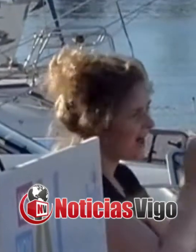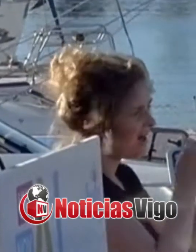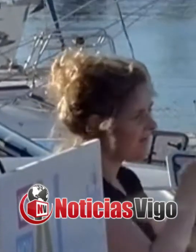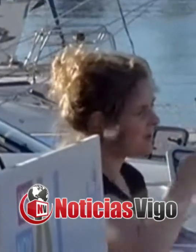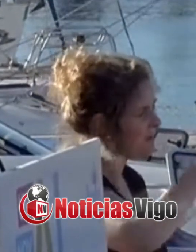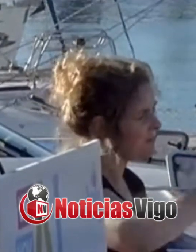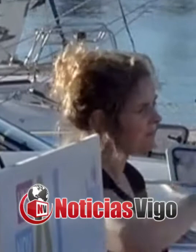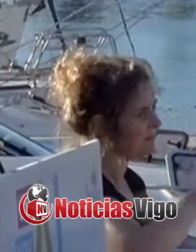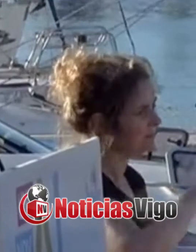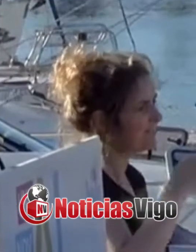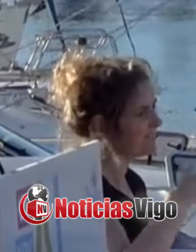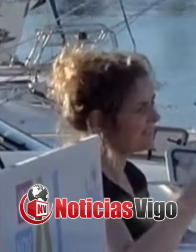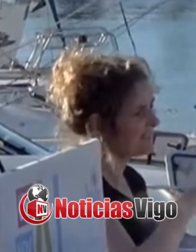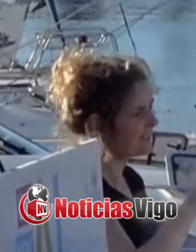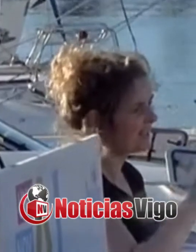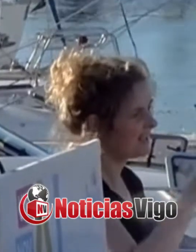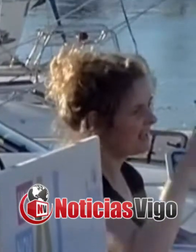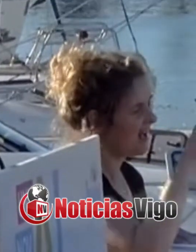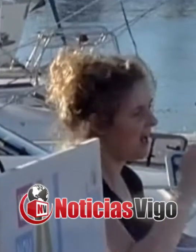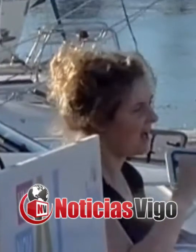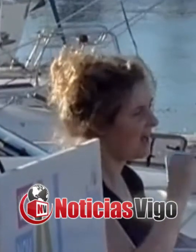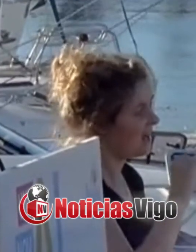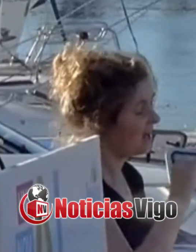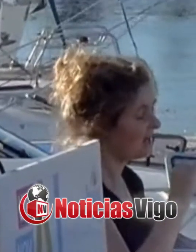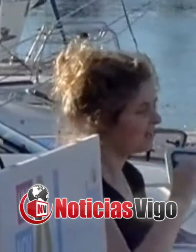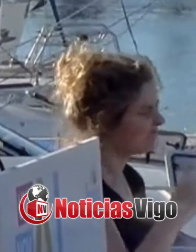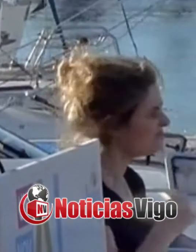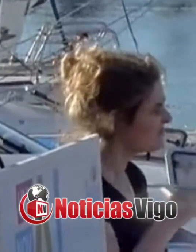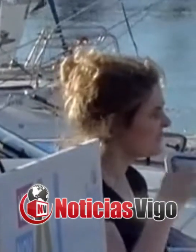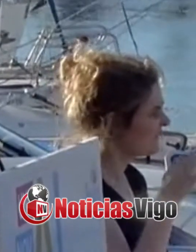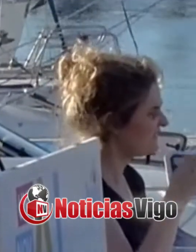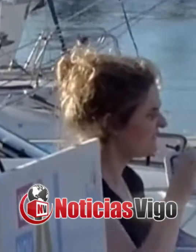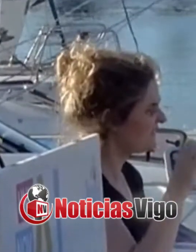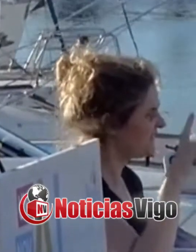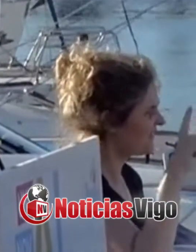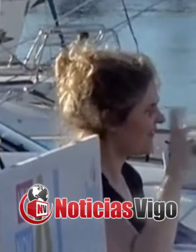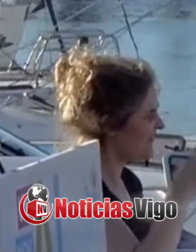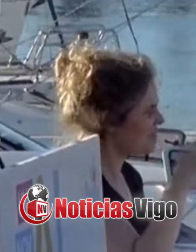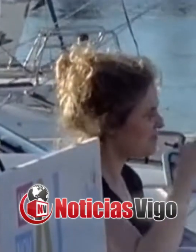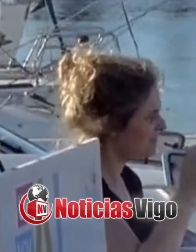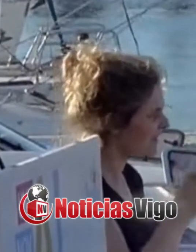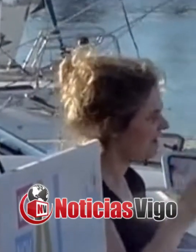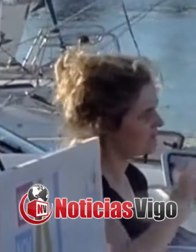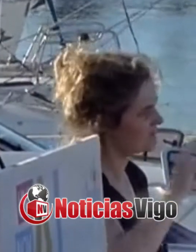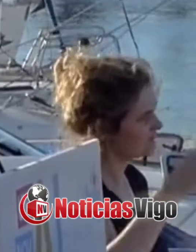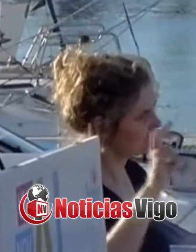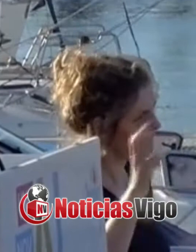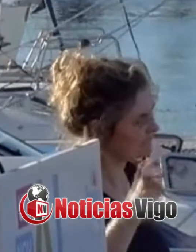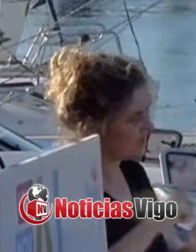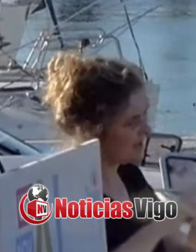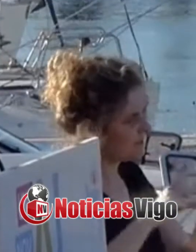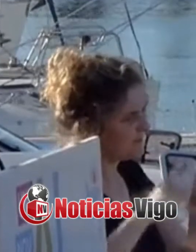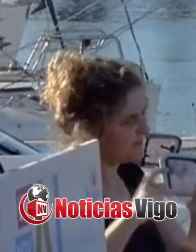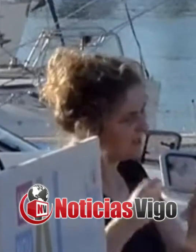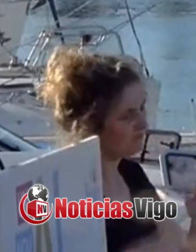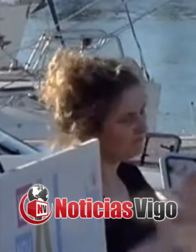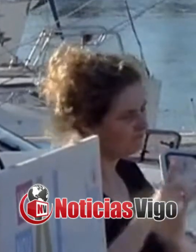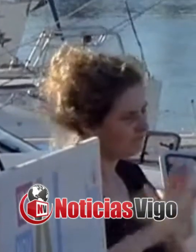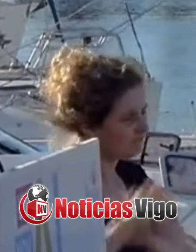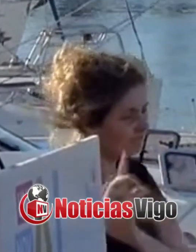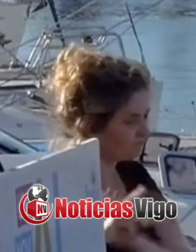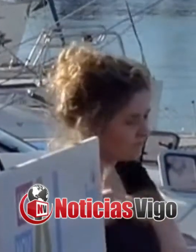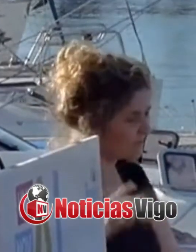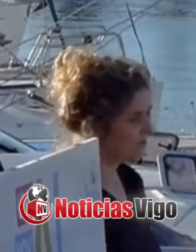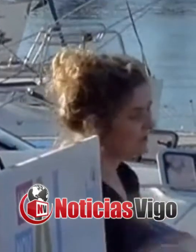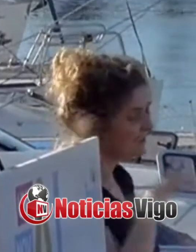Miguel Servet, que foron o xérmolo de Celtia e de moitas máis empresas do porvir.